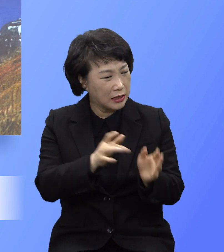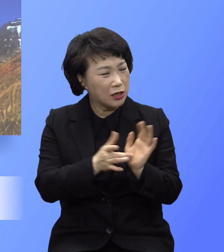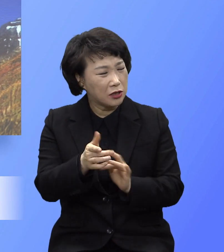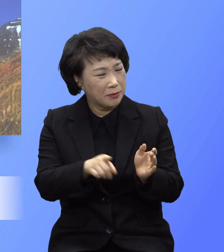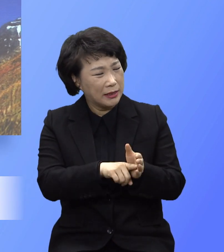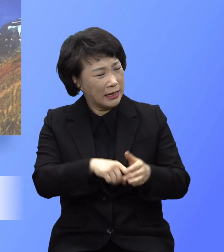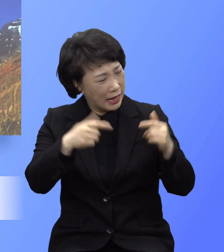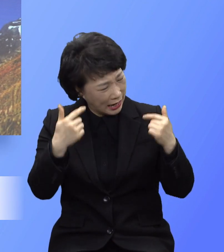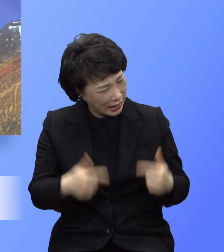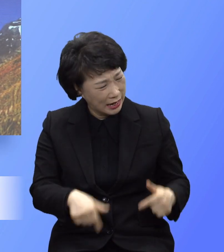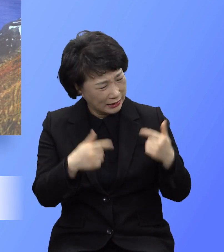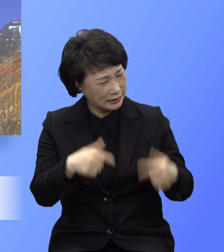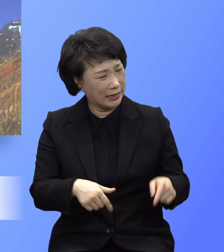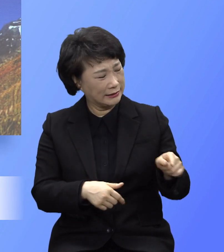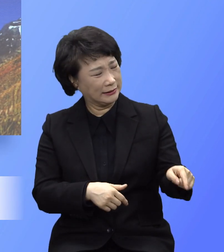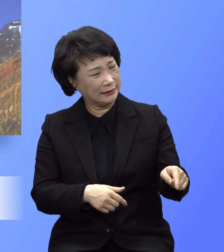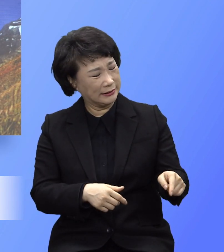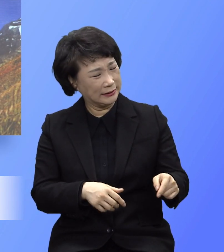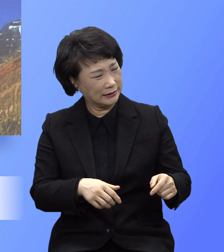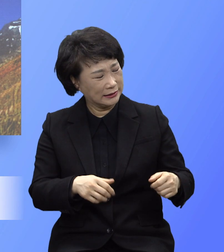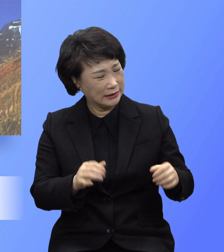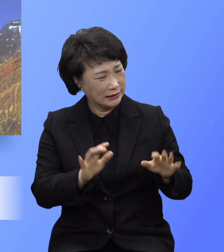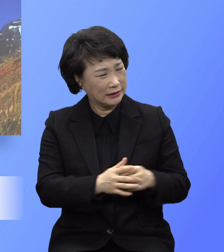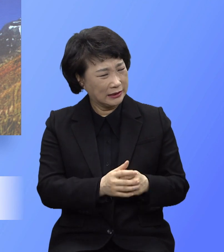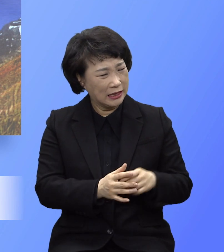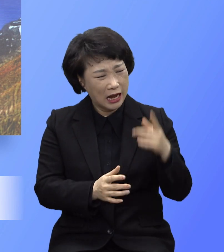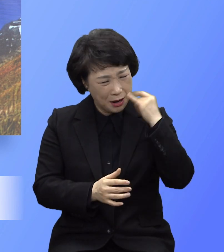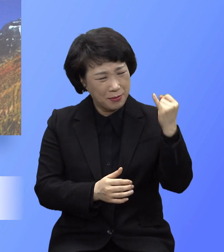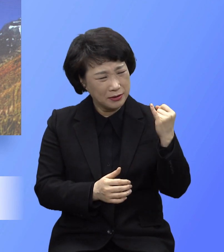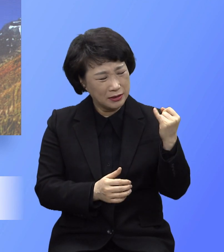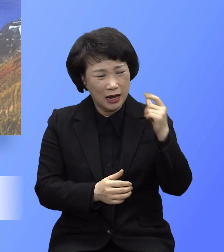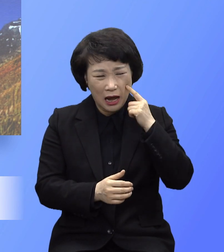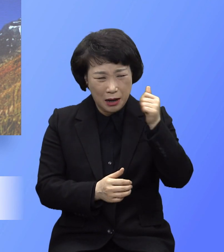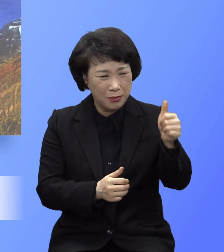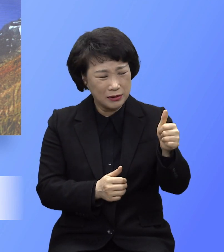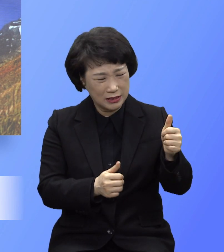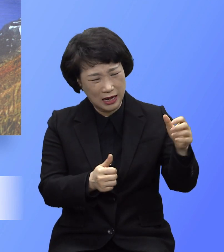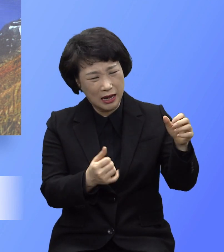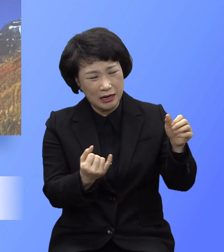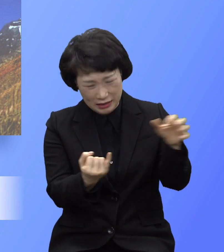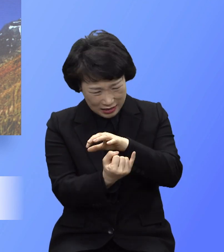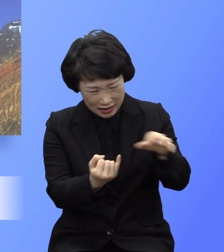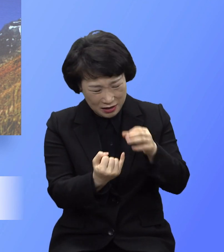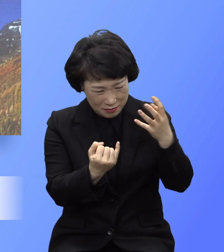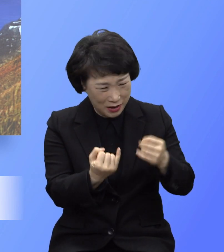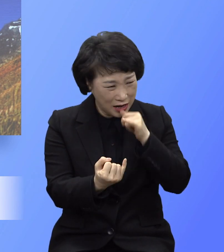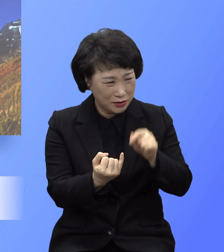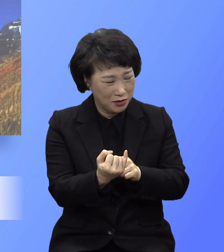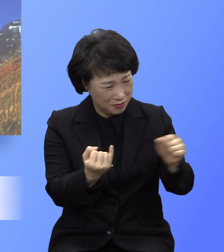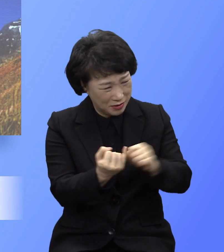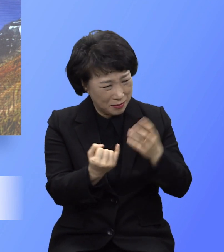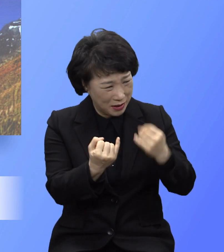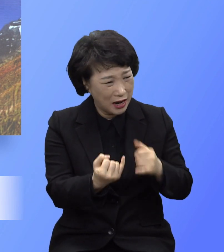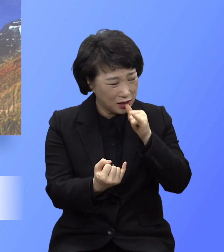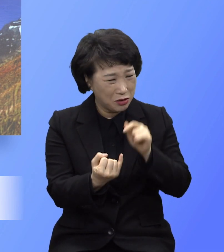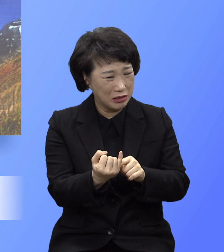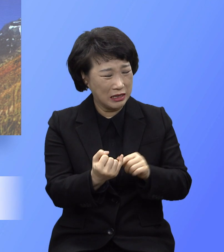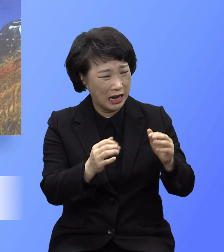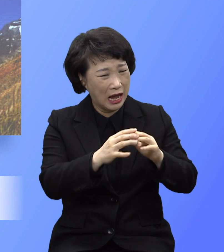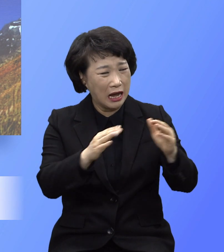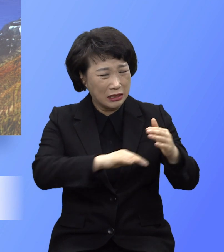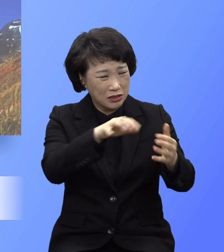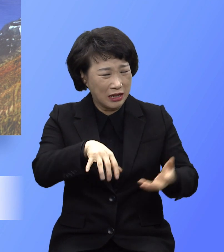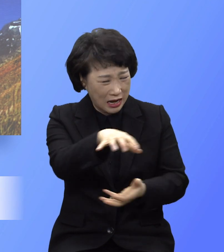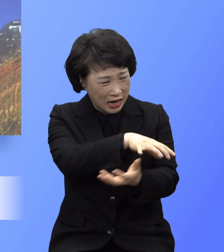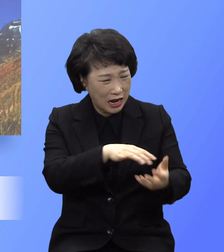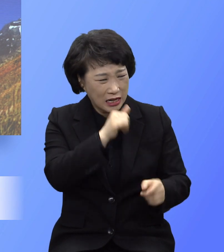믿는다고 밤낮 그렇게 싸움 지르고 피가 튀기고 그냥 집구석이